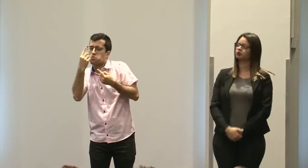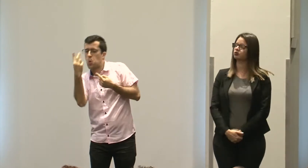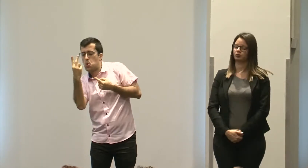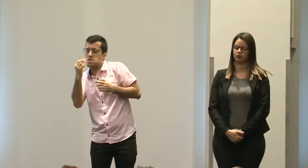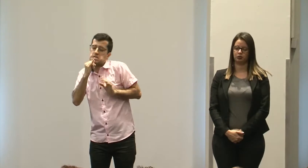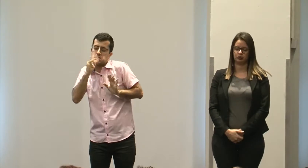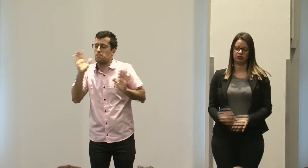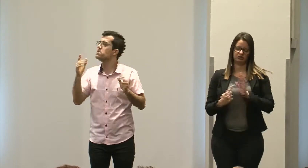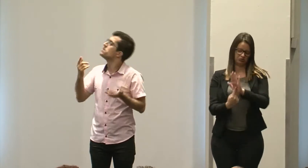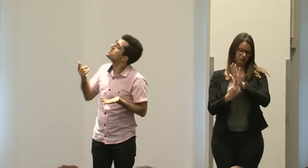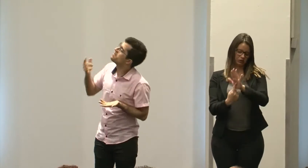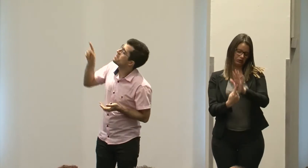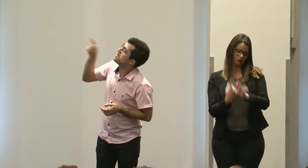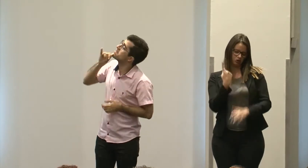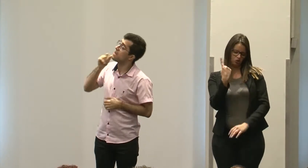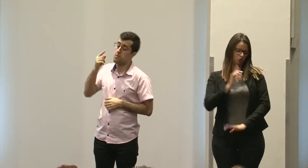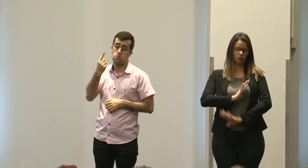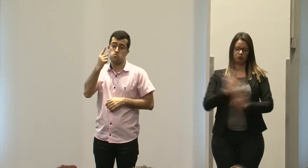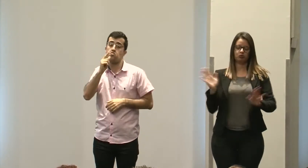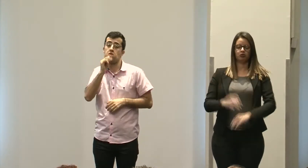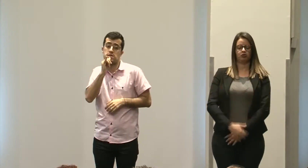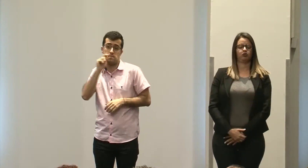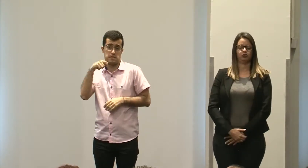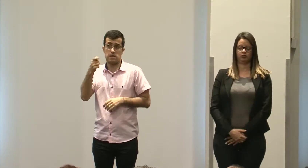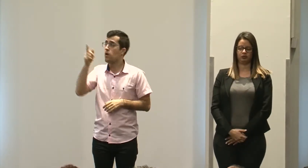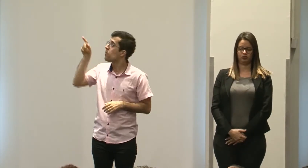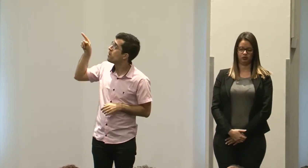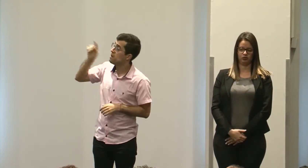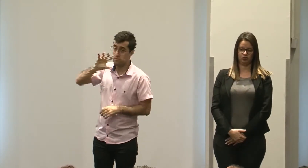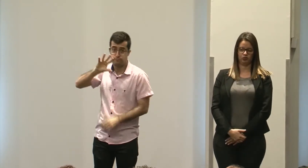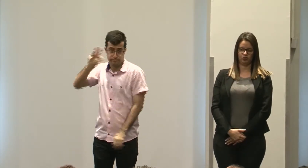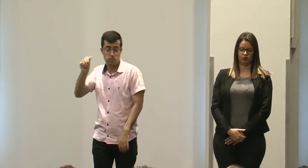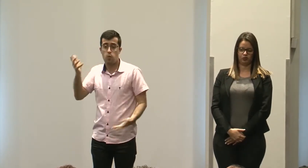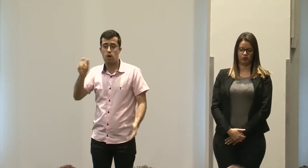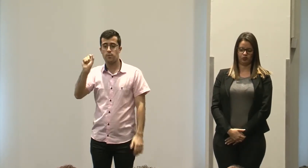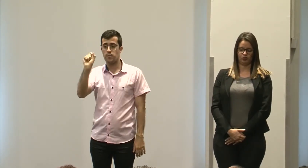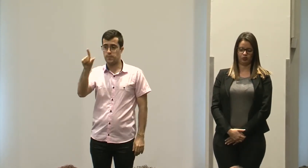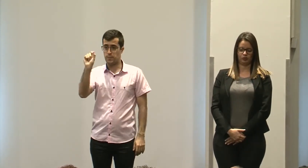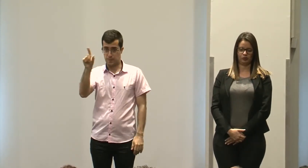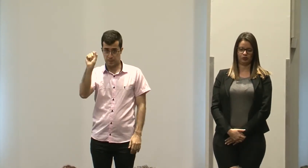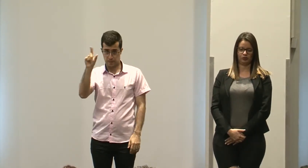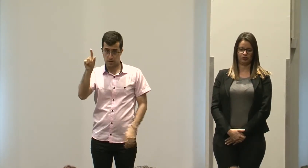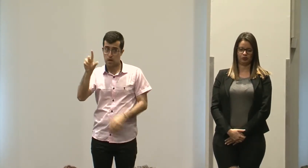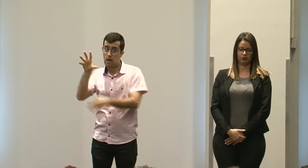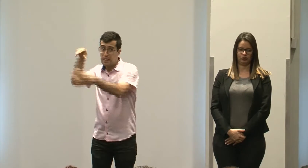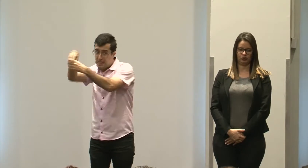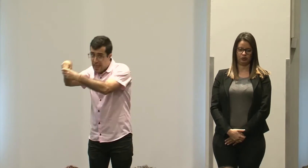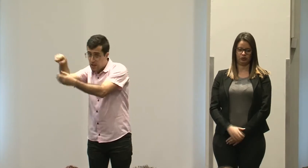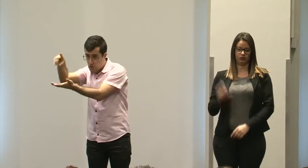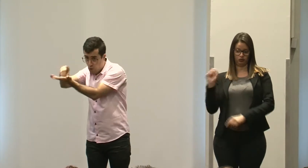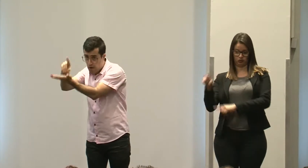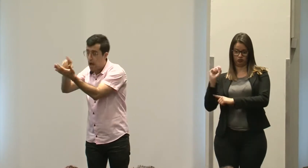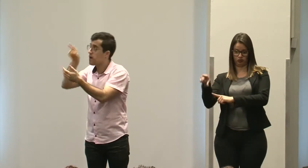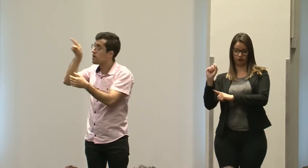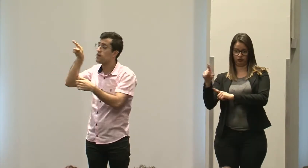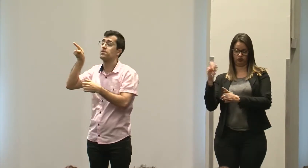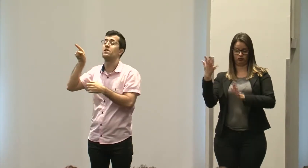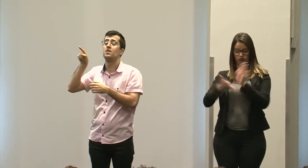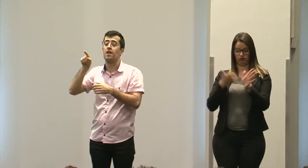Eu não vou mostrar todos, mas vou mostrar 1 ou 2 exemplos para vocês. Por exemplo, esse sinal azul.